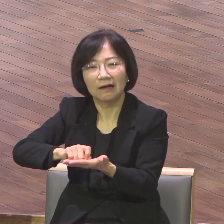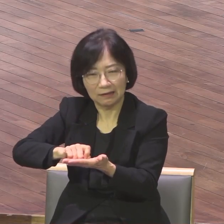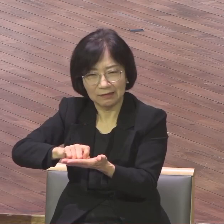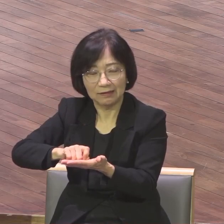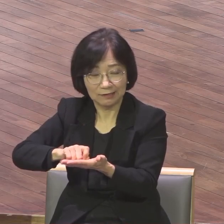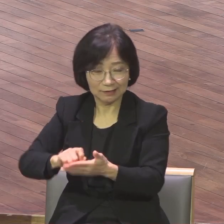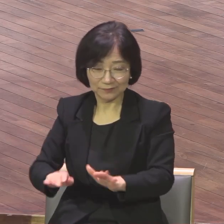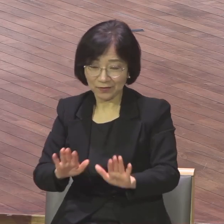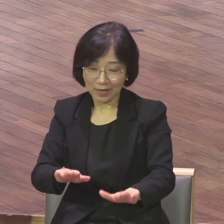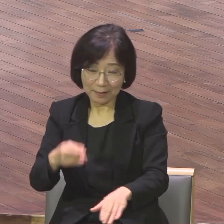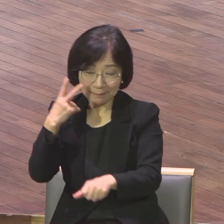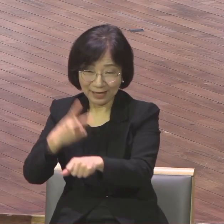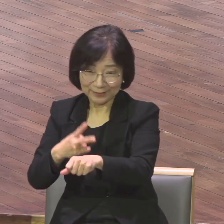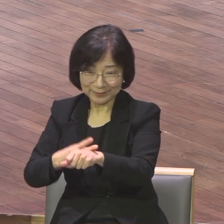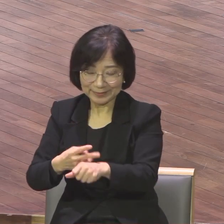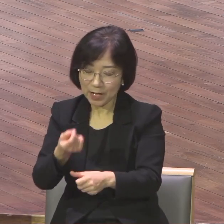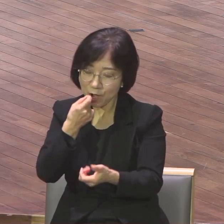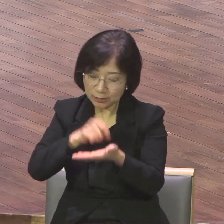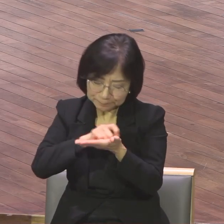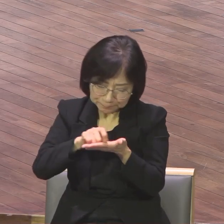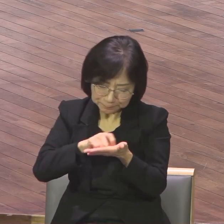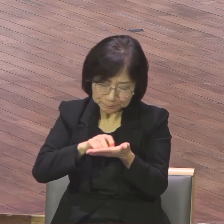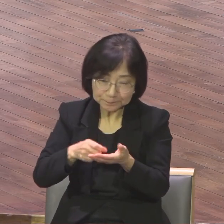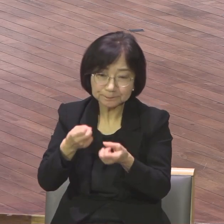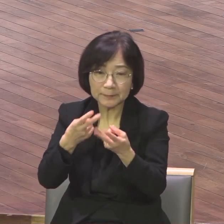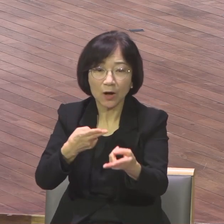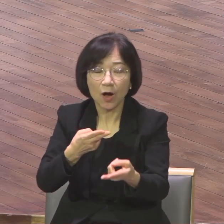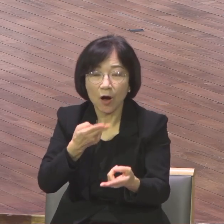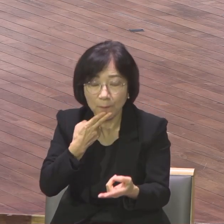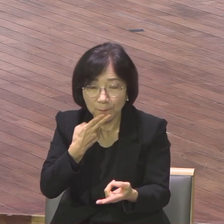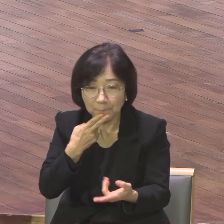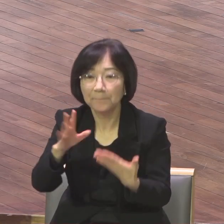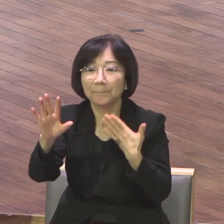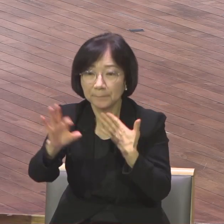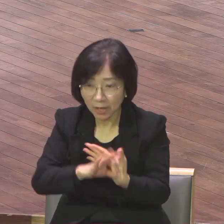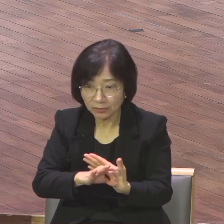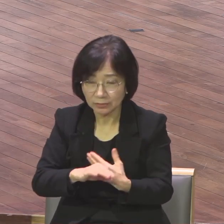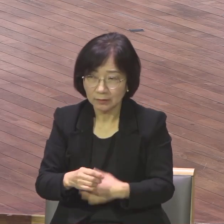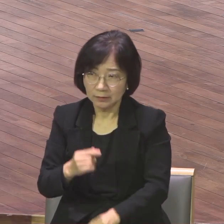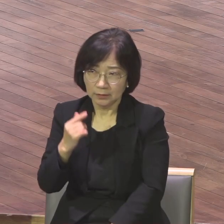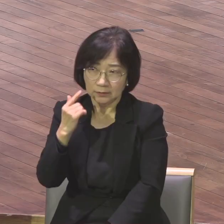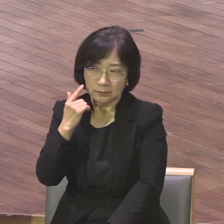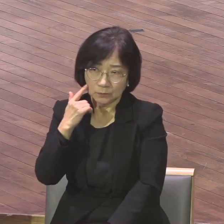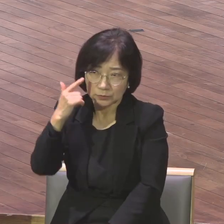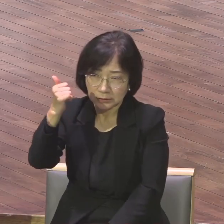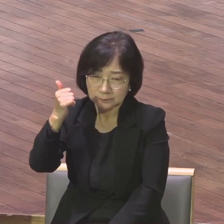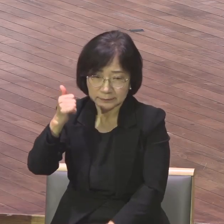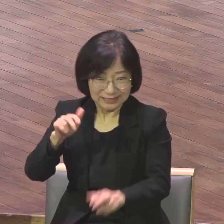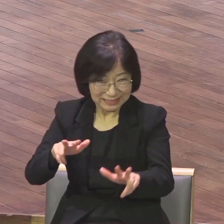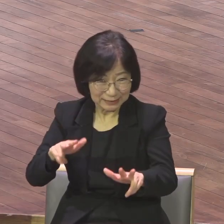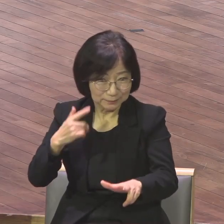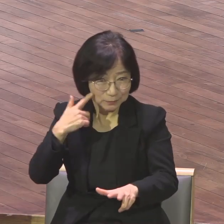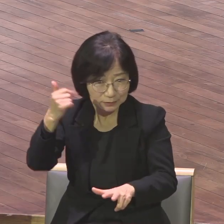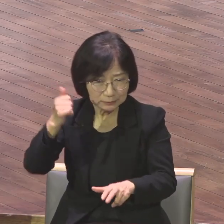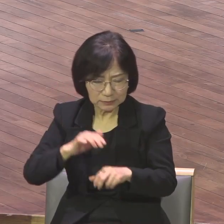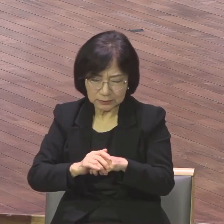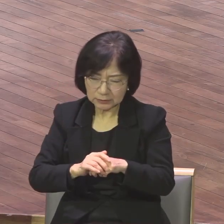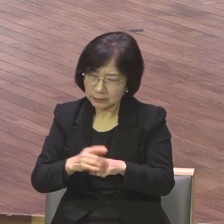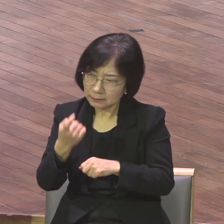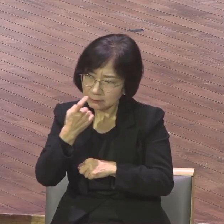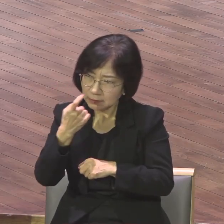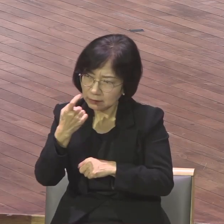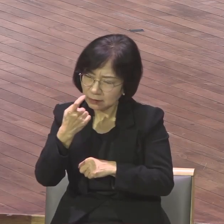바울이 서신서를 쓰지 않았다 하면 사실 우리 목사들이 목회하는 데 기준이 상당히 어려운 것이 많았을